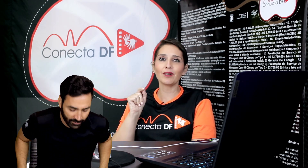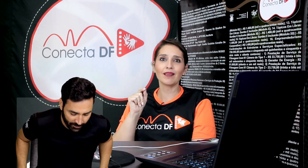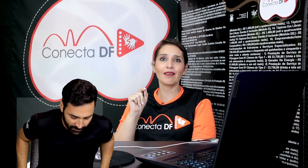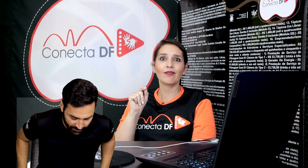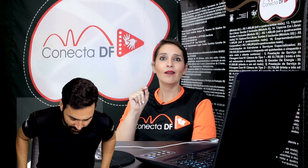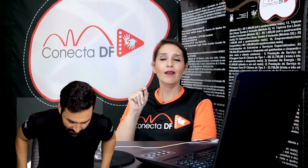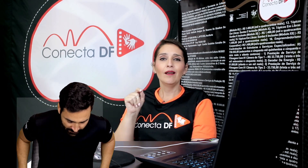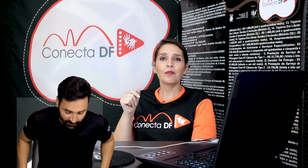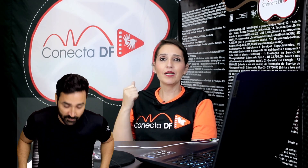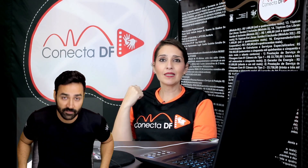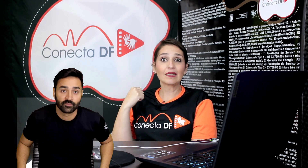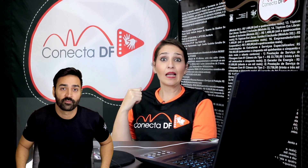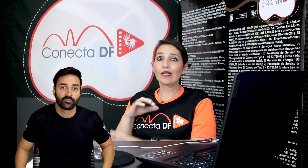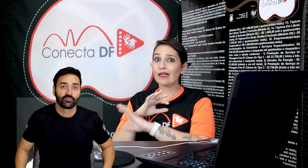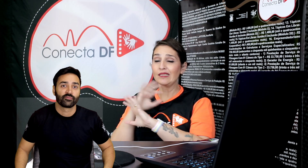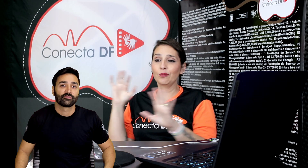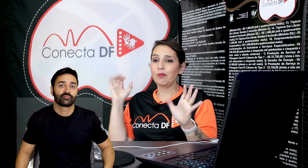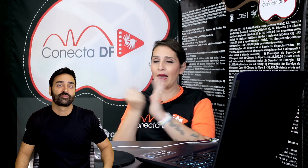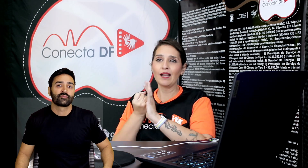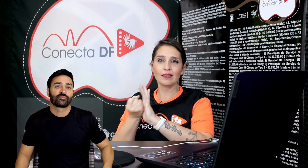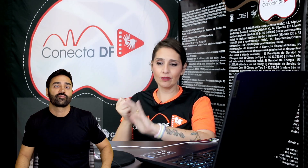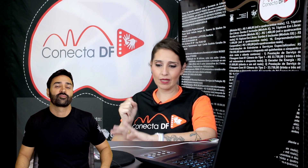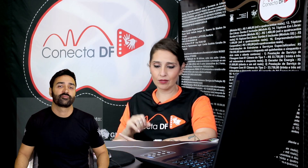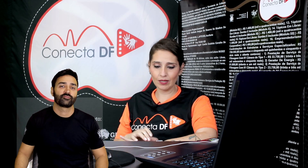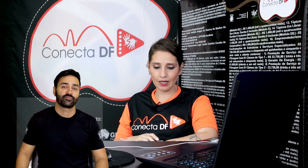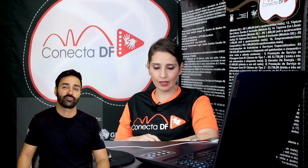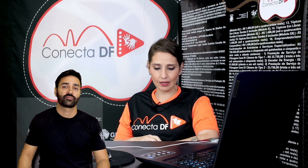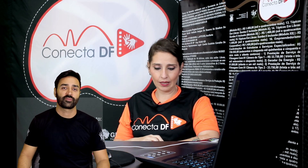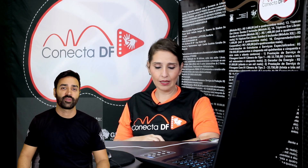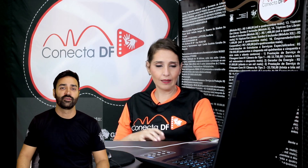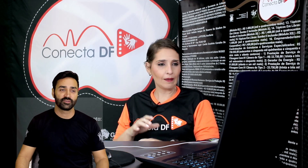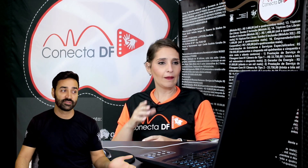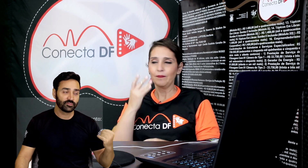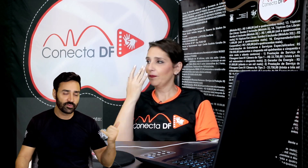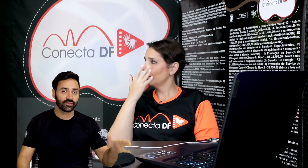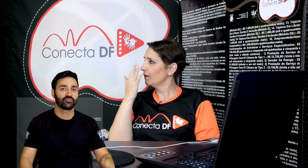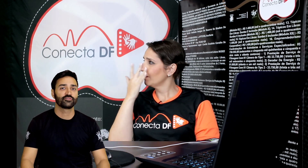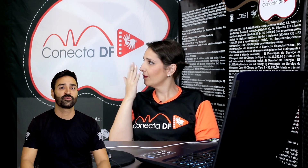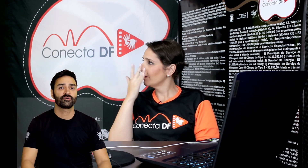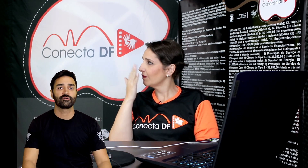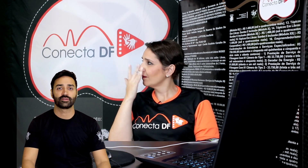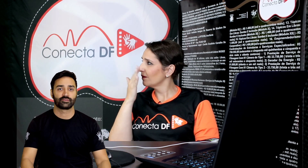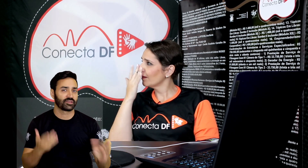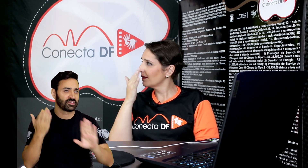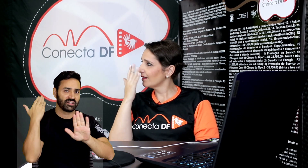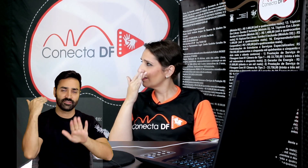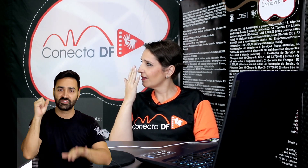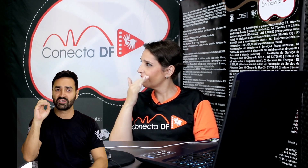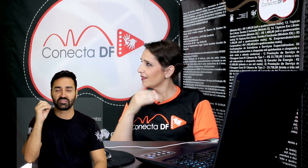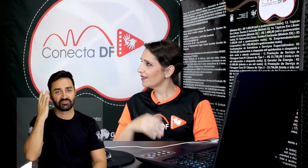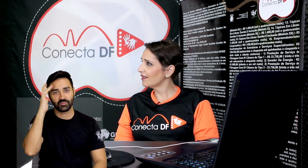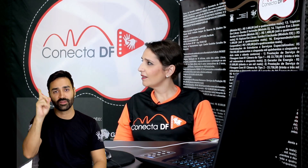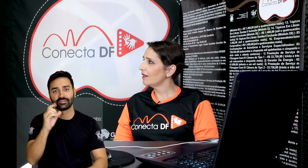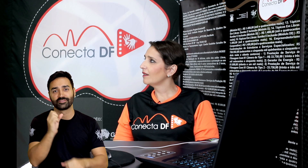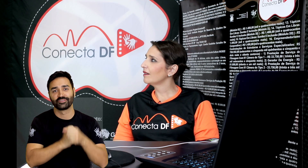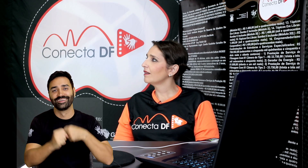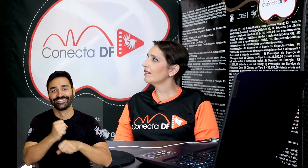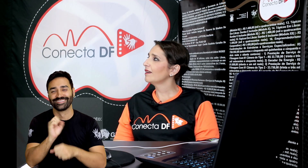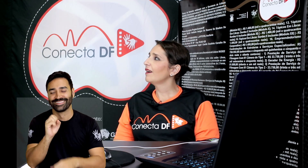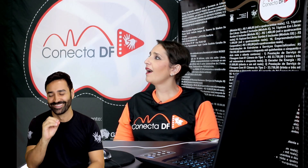conhece a Moranguinho. Mas era tipo marca dos anos 80, né? Eu só sei que voltou agora. Já era do 80, eu não